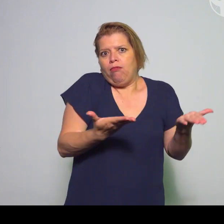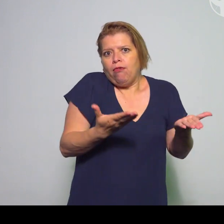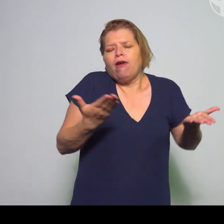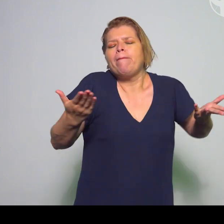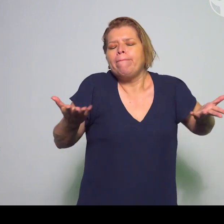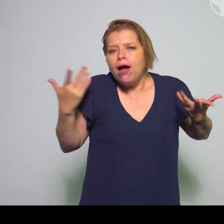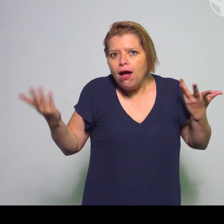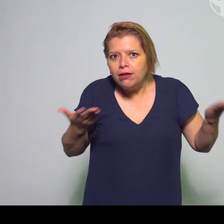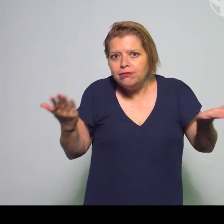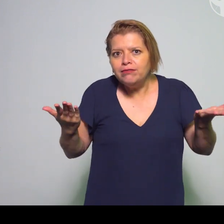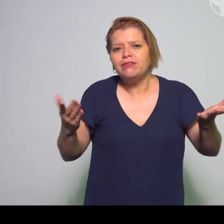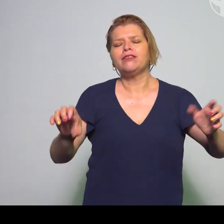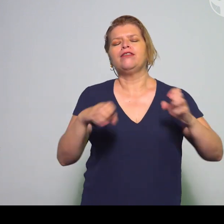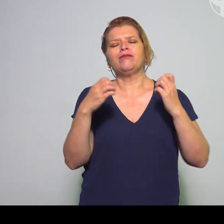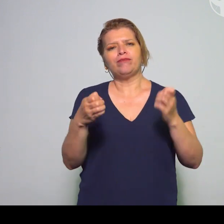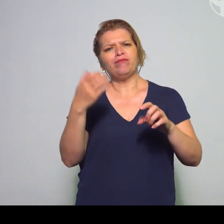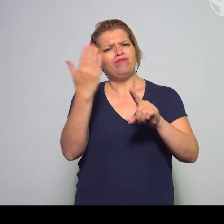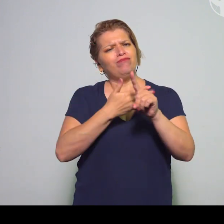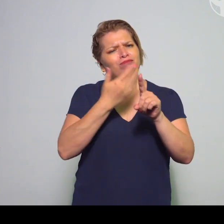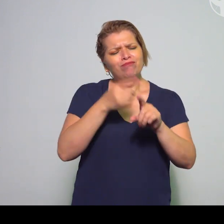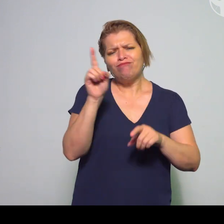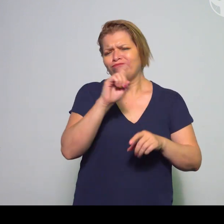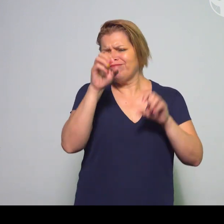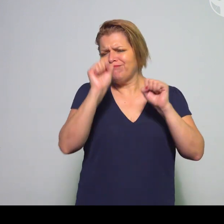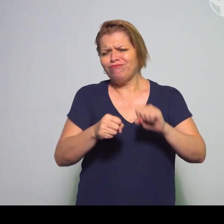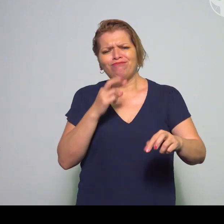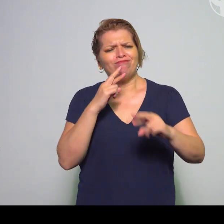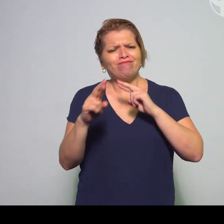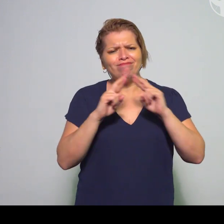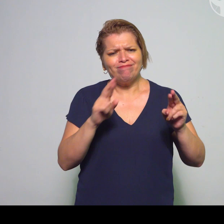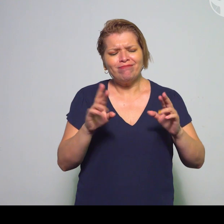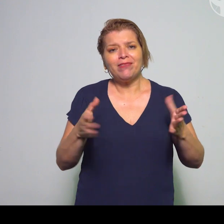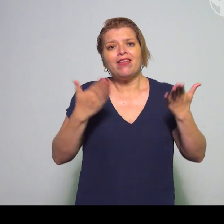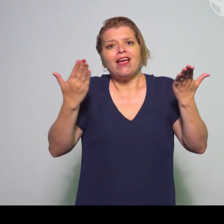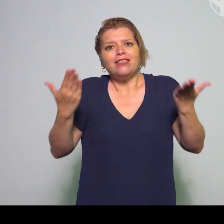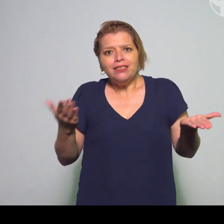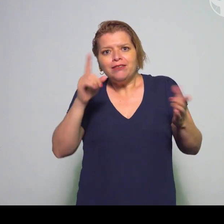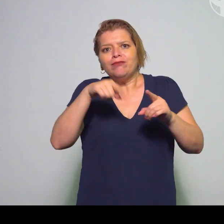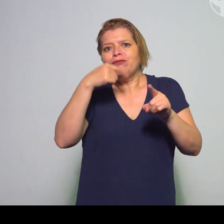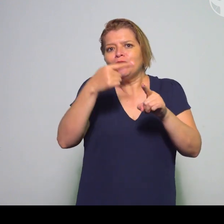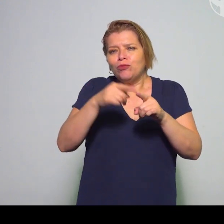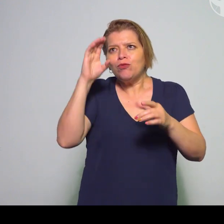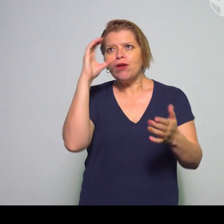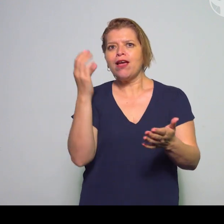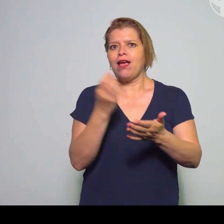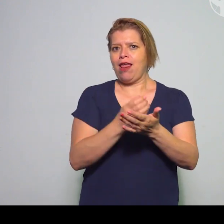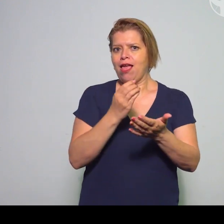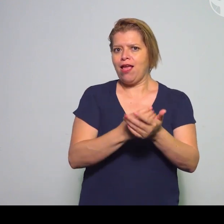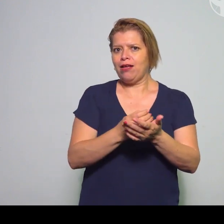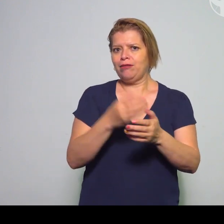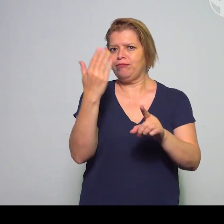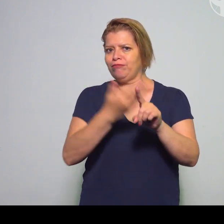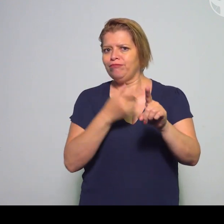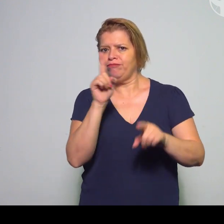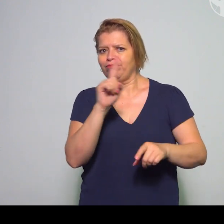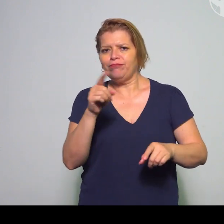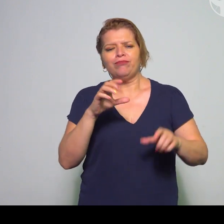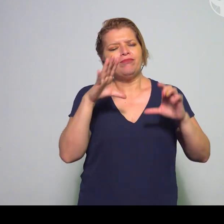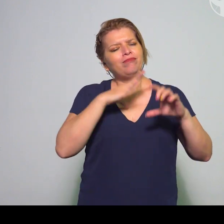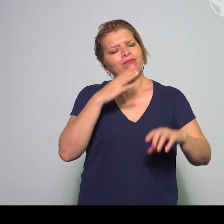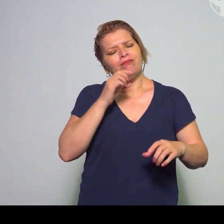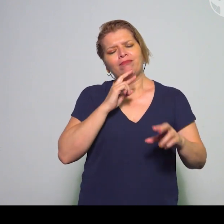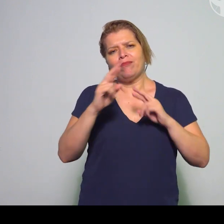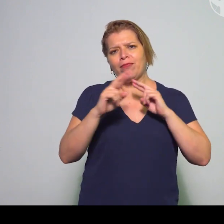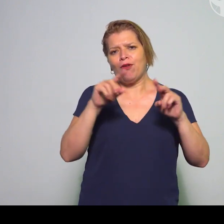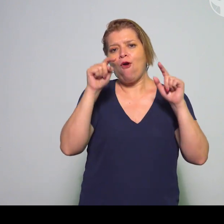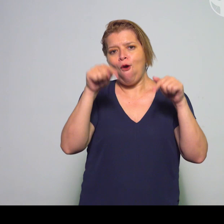fibra óptica. Pareciera que ese tipo de problemas no tiene solución. ¿Qué hacer cuando creemos que los